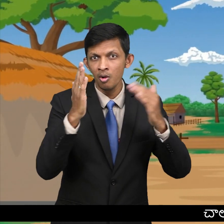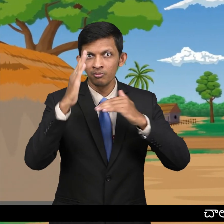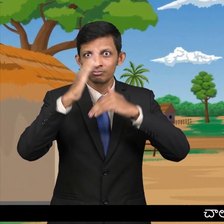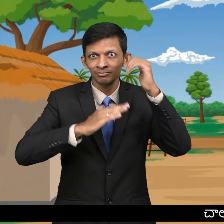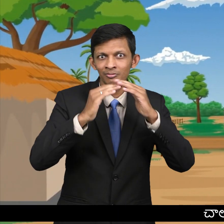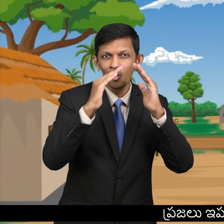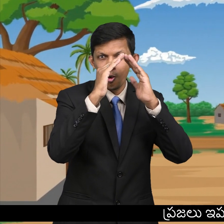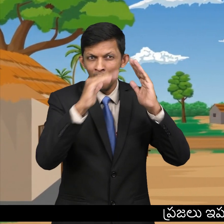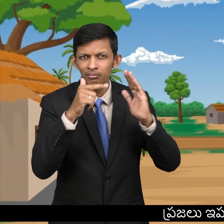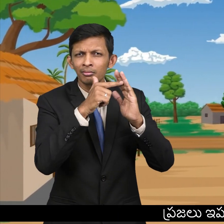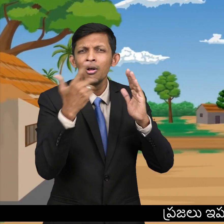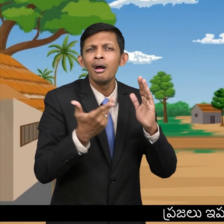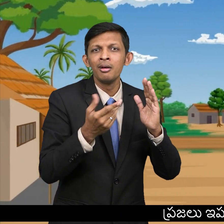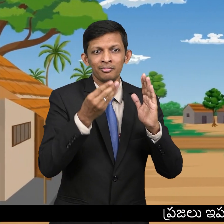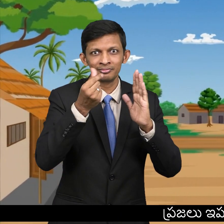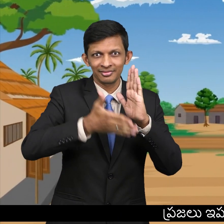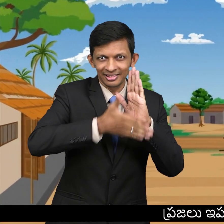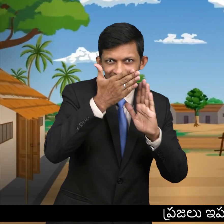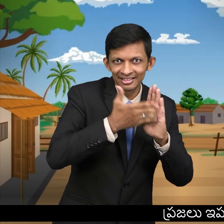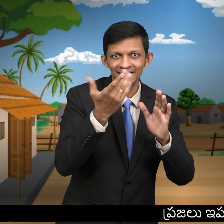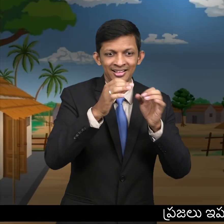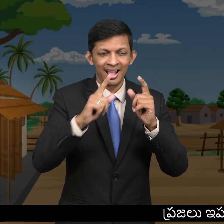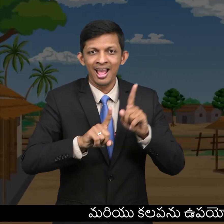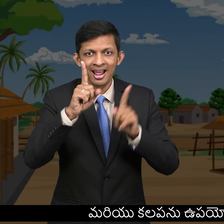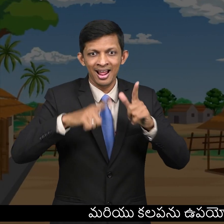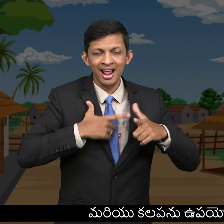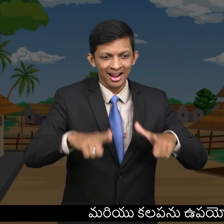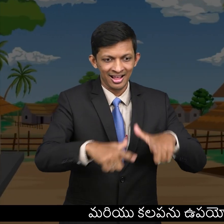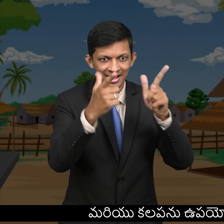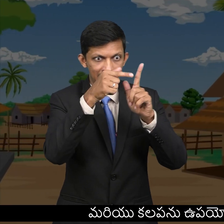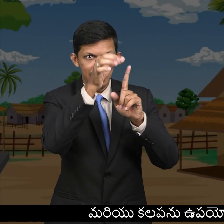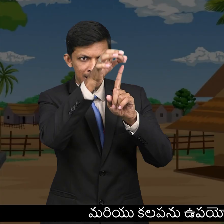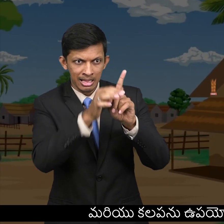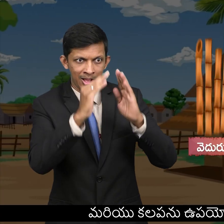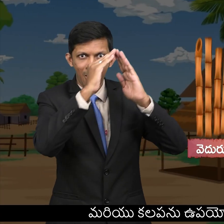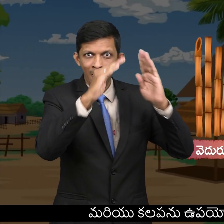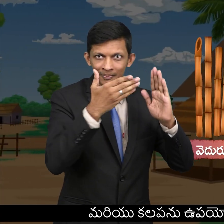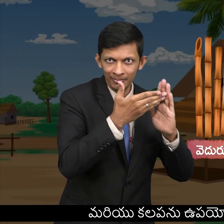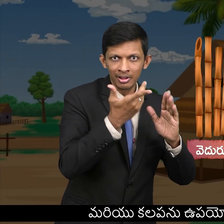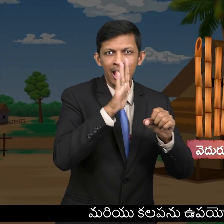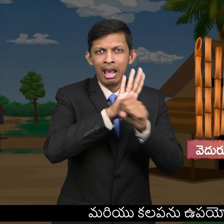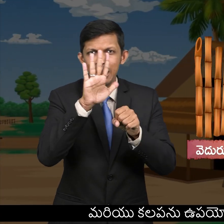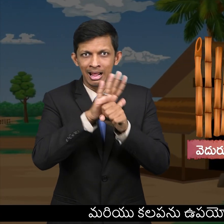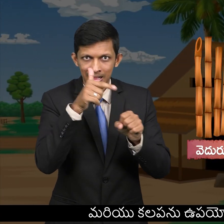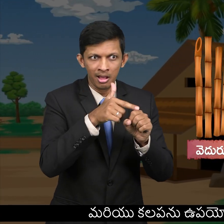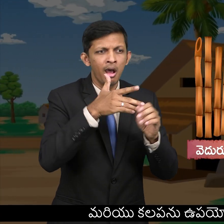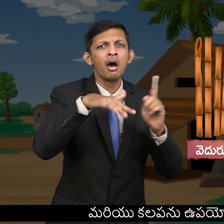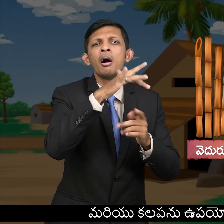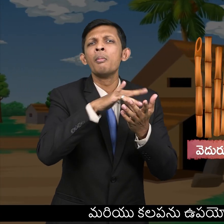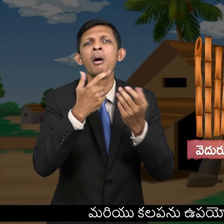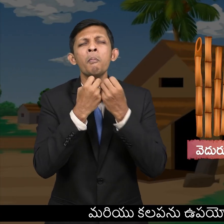చాలా గ్రామాల్లో ప్రజలు ఇప్పటికీ మట్టి, వెదురు మరియు కలపను ఉపయోగించి ఇలాంటి ఇళ్లను